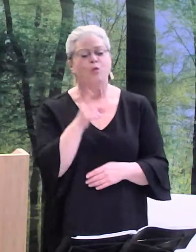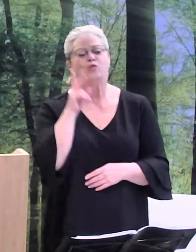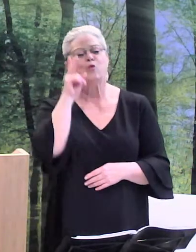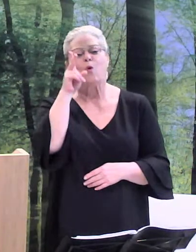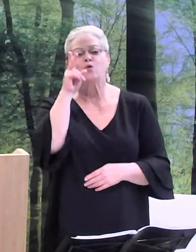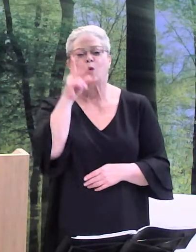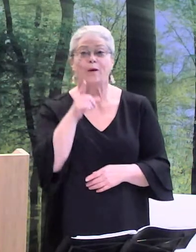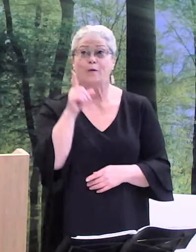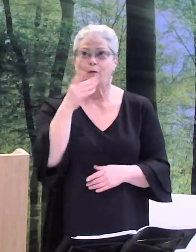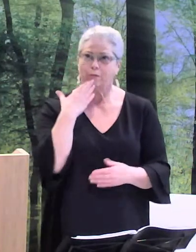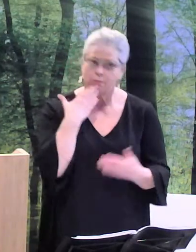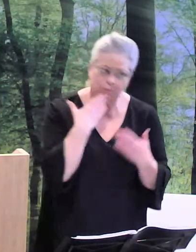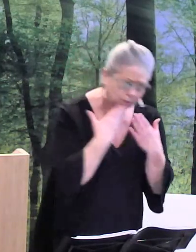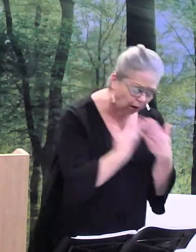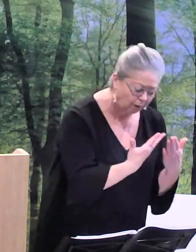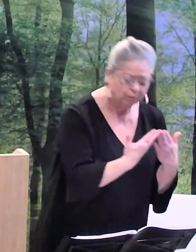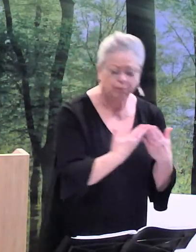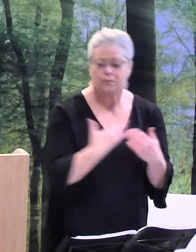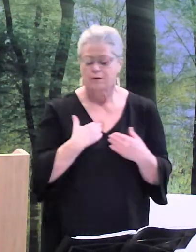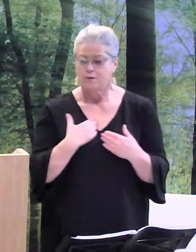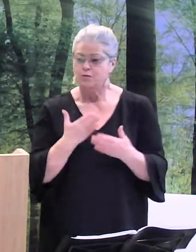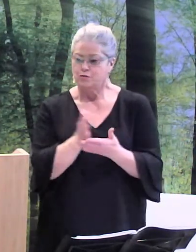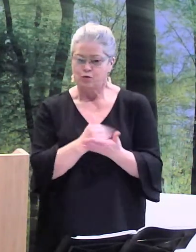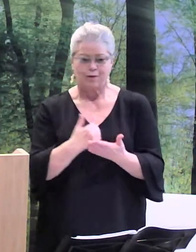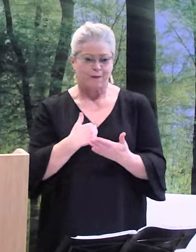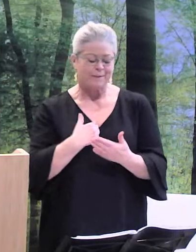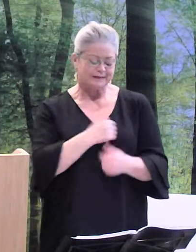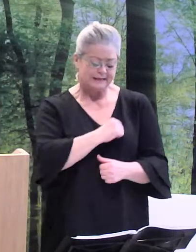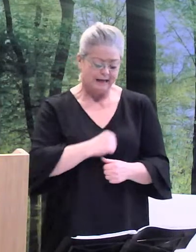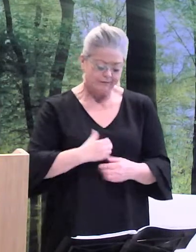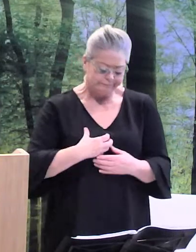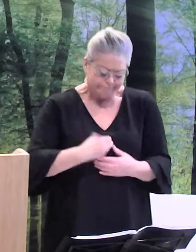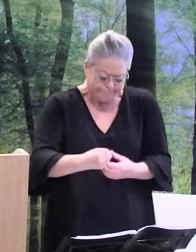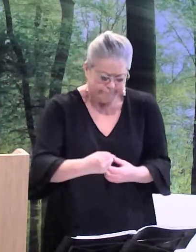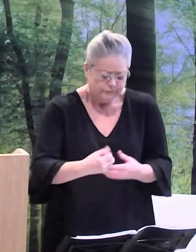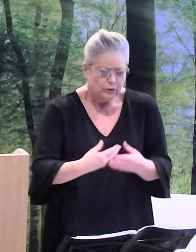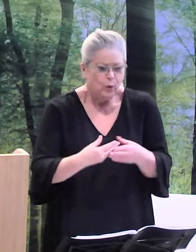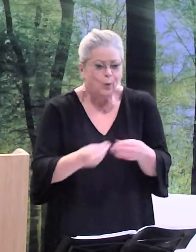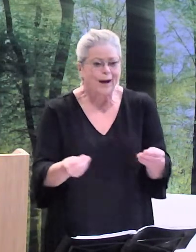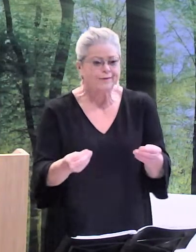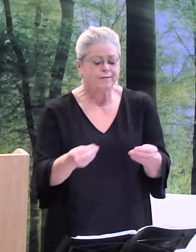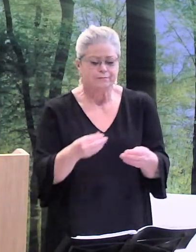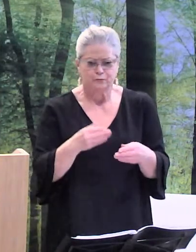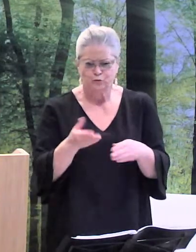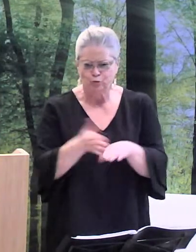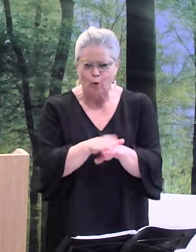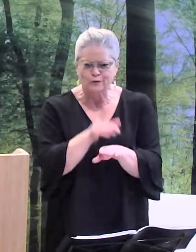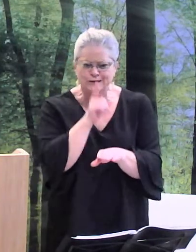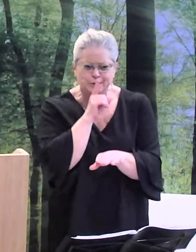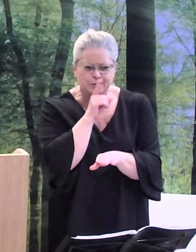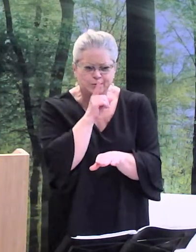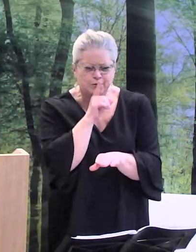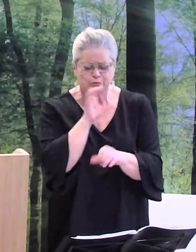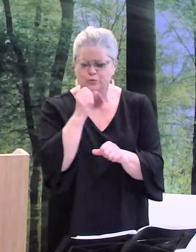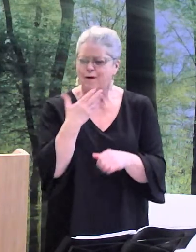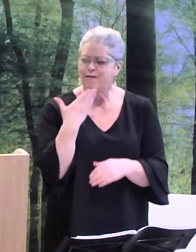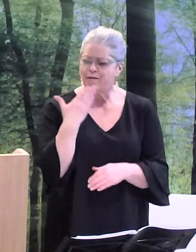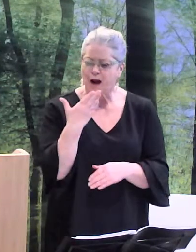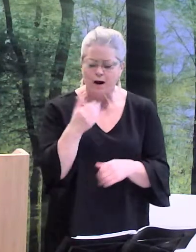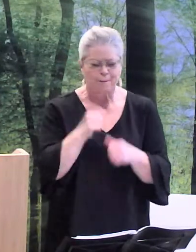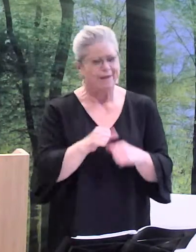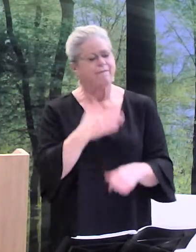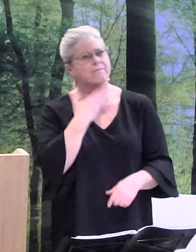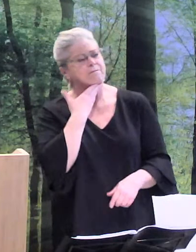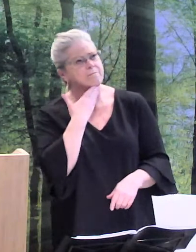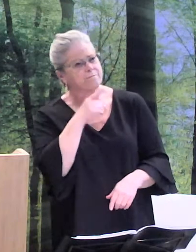doodgewoon, goddank. Ik ben een stuk van mezelf kwijt. Doodstil is het, en zoveel vragen blijven